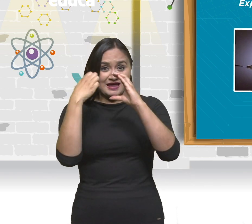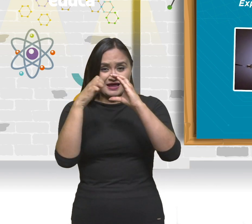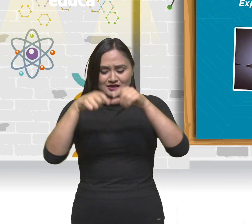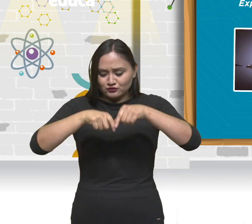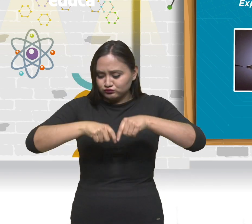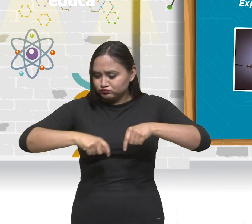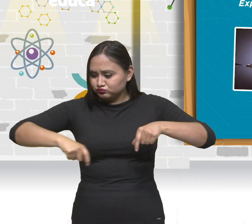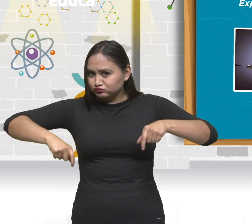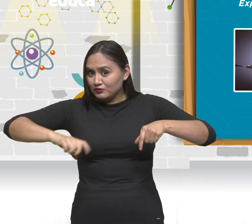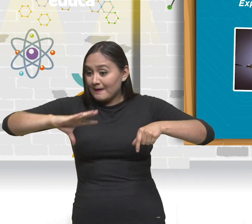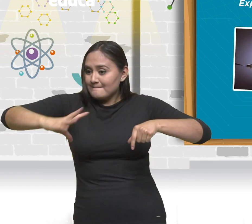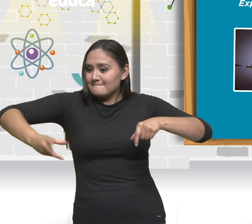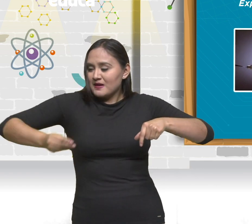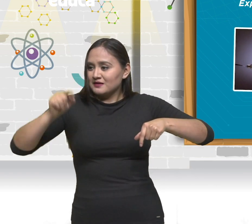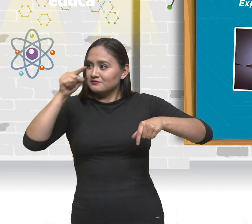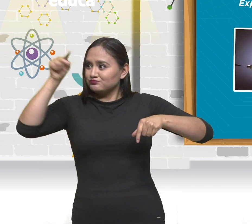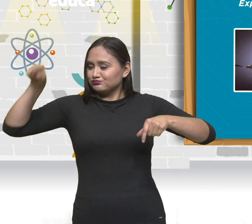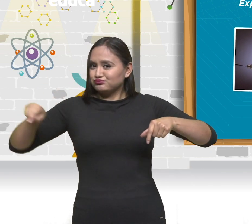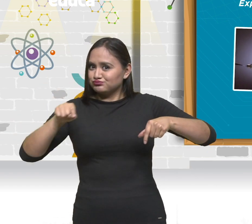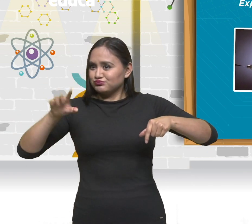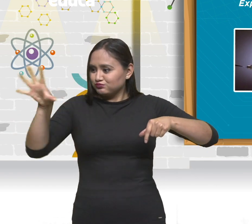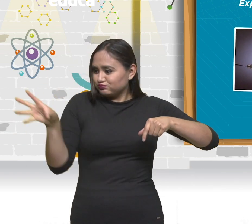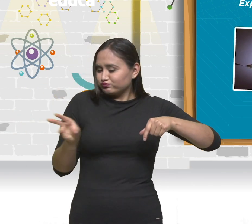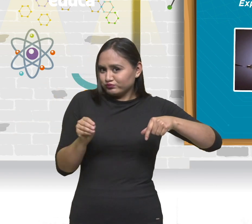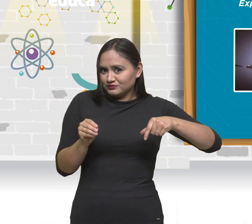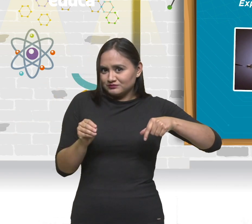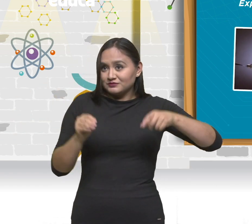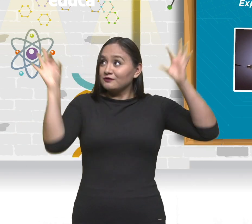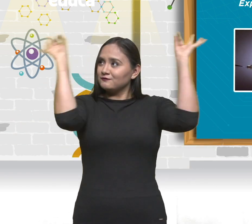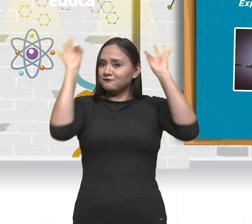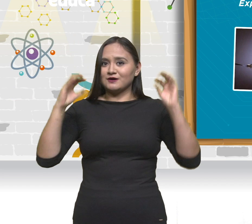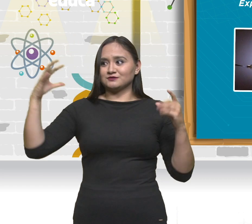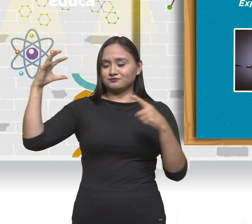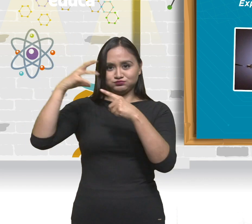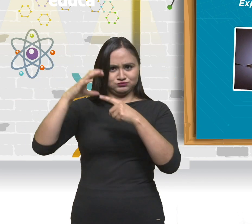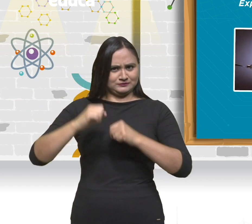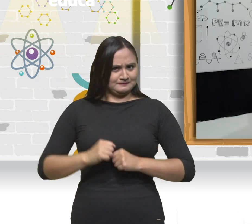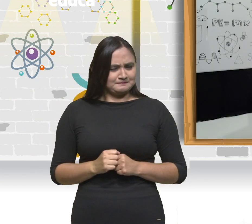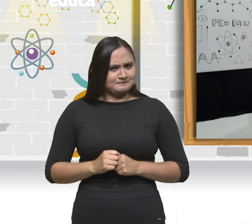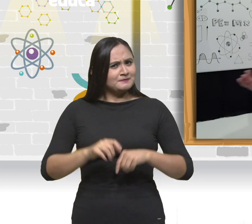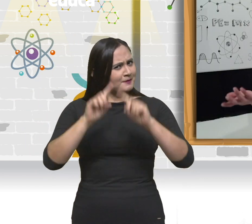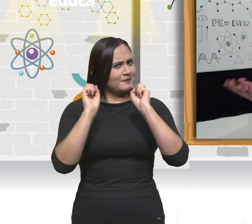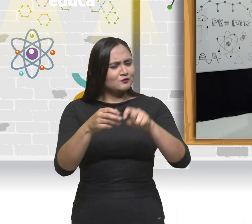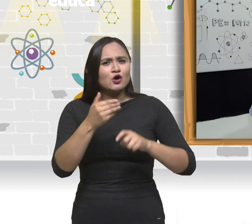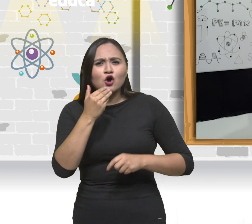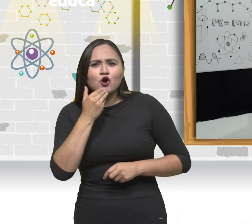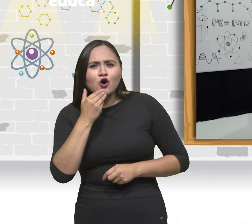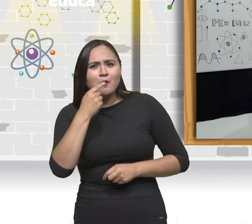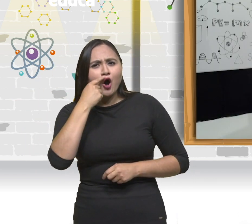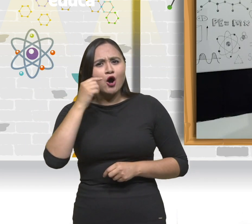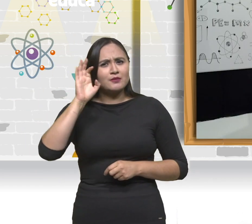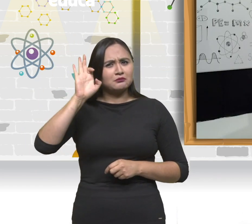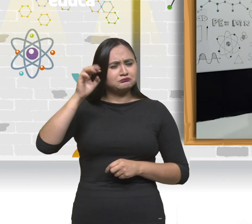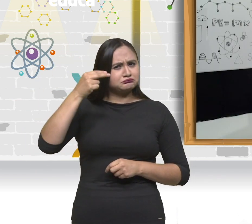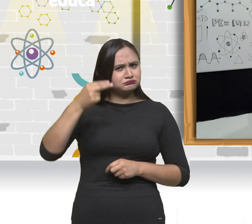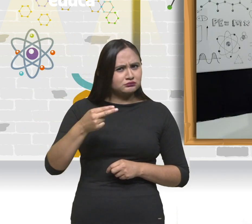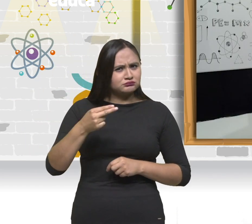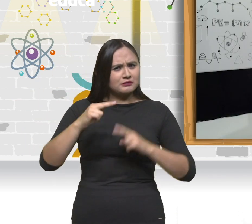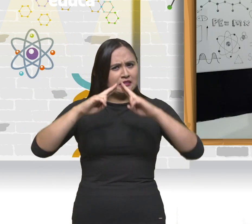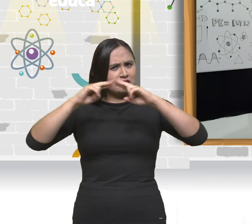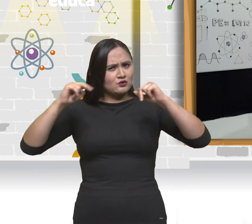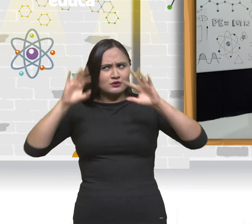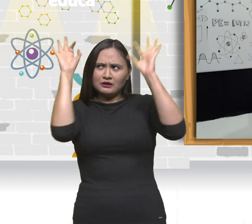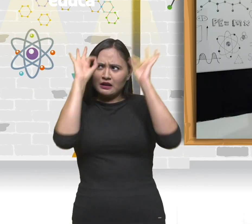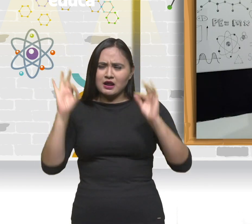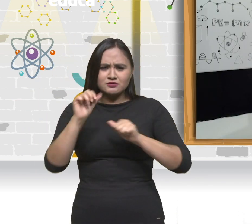al tubo de rayos catódicos. Agregó una pantalla fluorescente y campos de eléctrico y magnético. Entonces, ¿cómo Thomson descubrió la